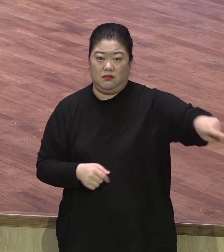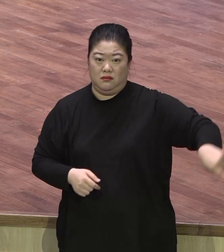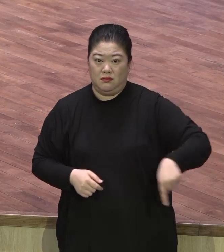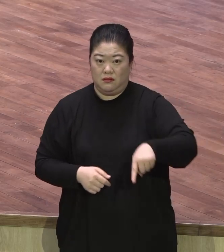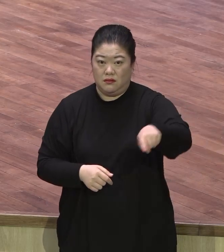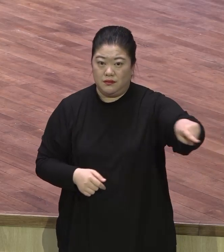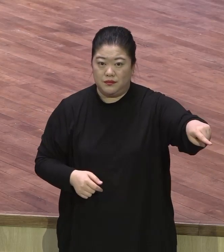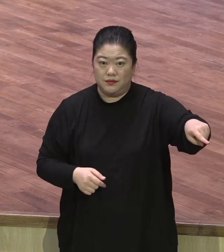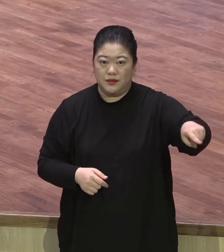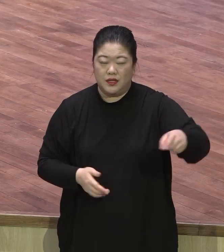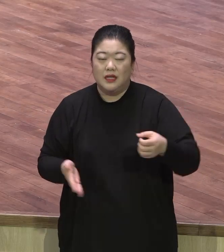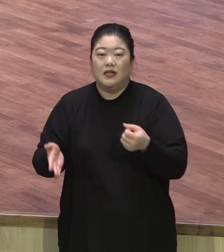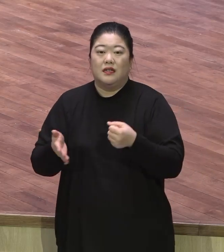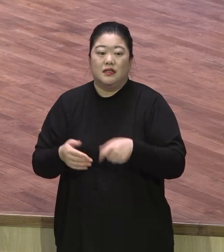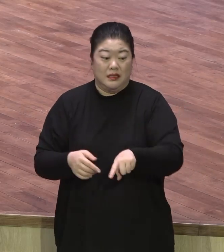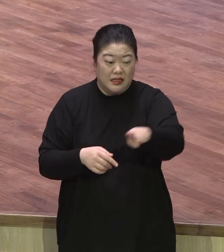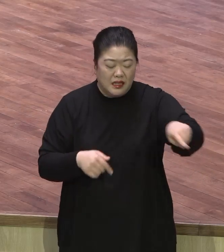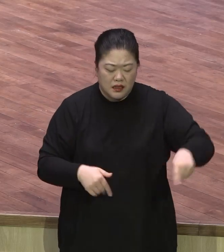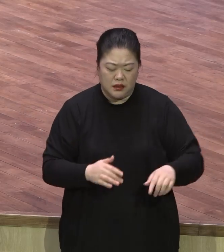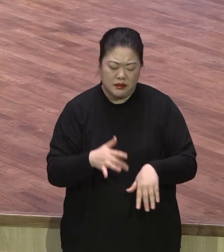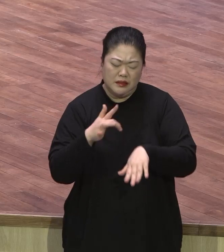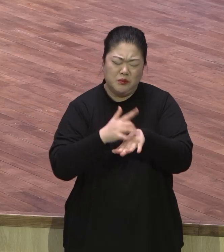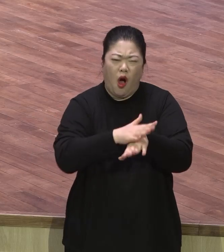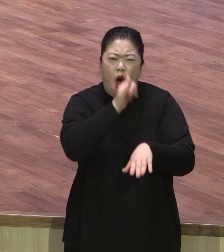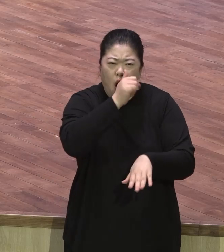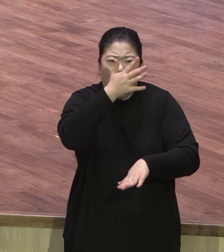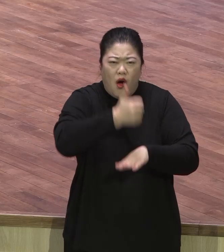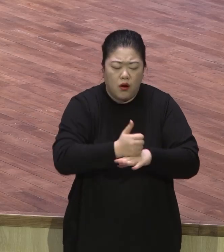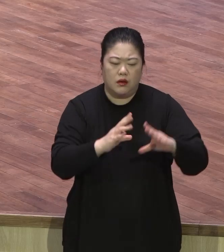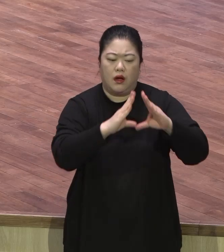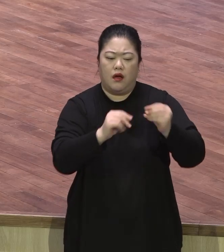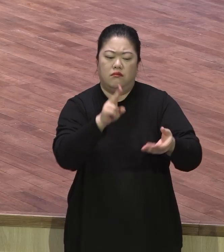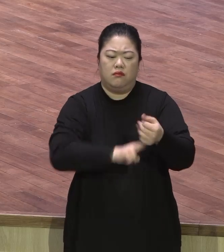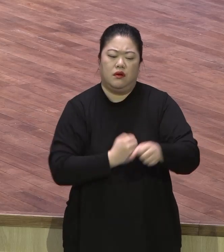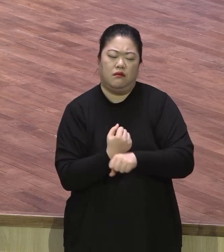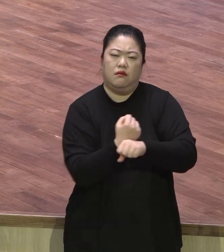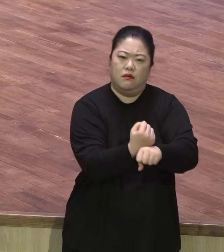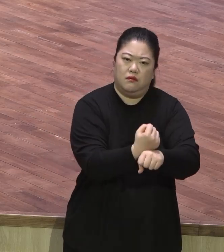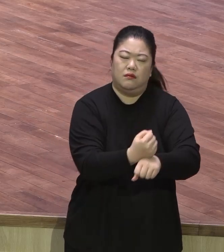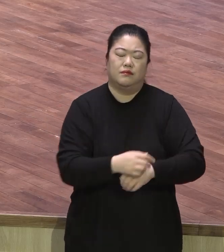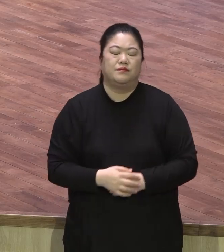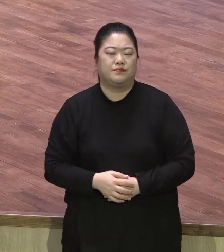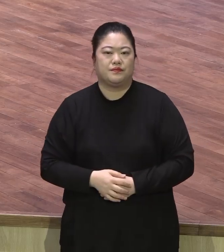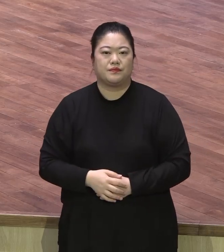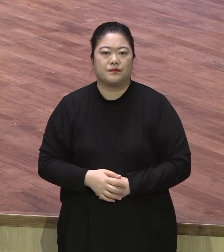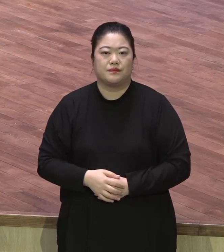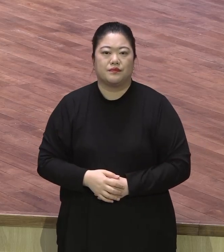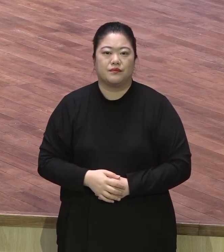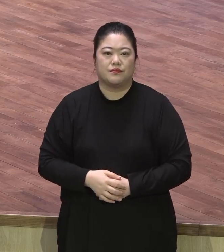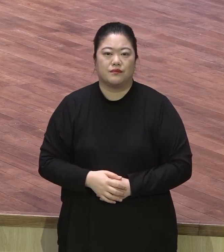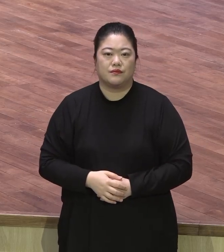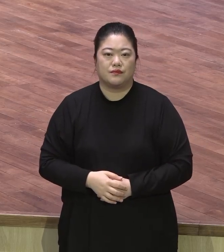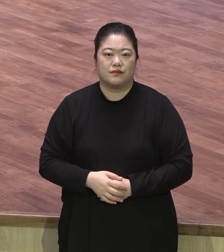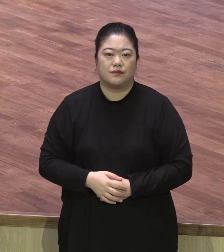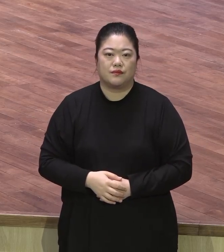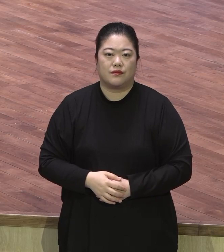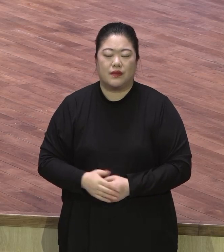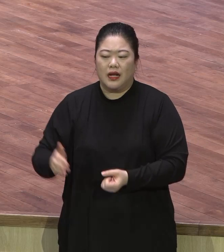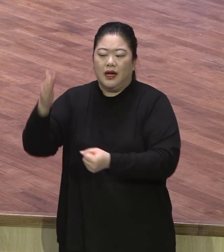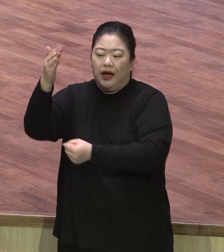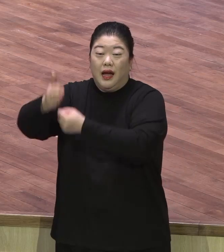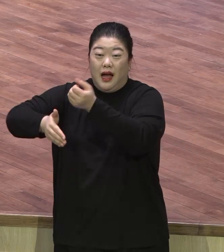노예의 근성이 있으니까 노예를 관고 사실은 잘 들어야 돼요. 노예의 근성이 있으니까 하나님 이거 벌을